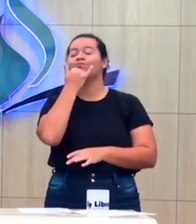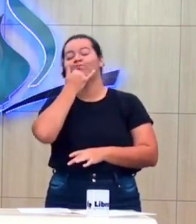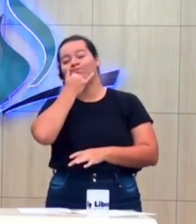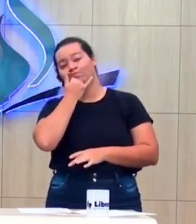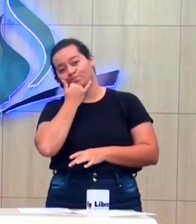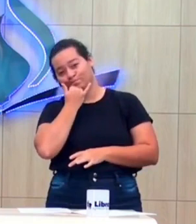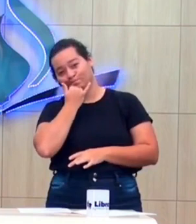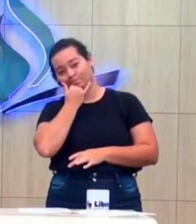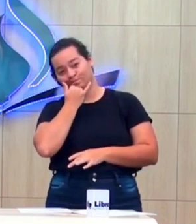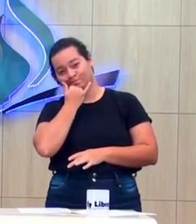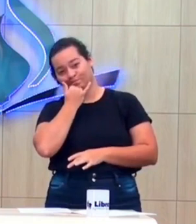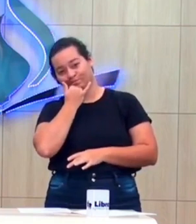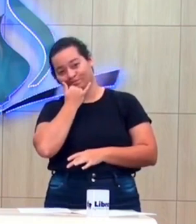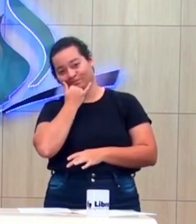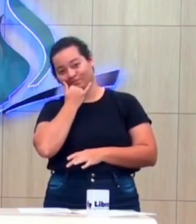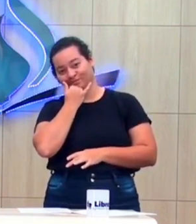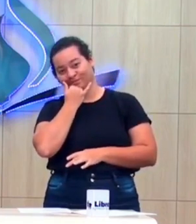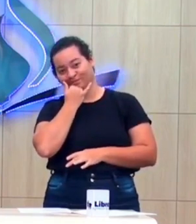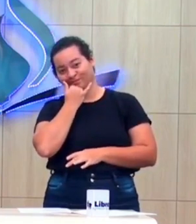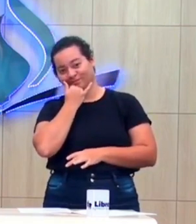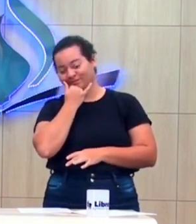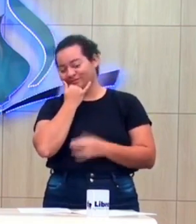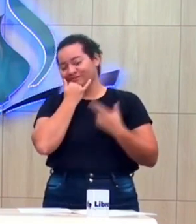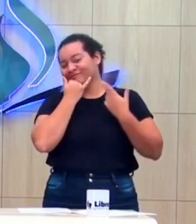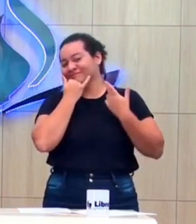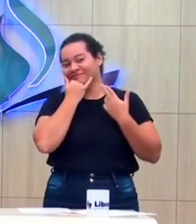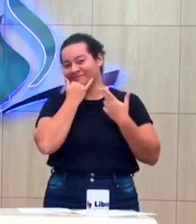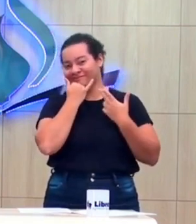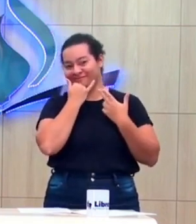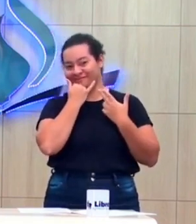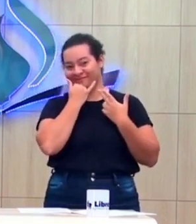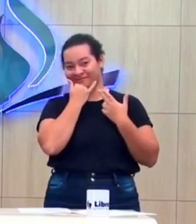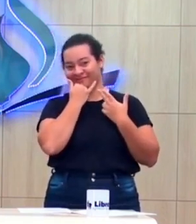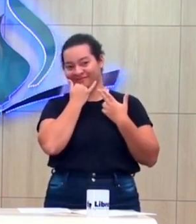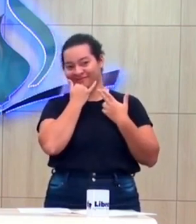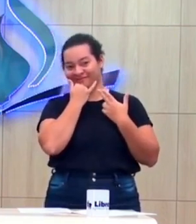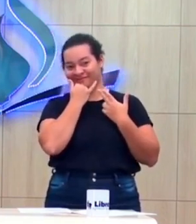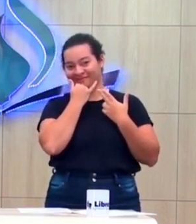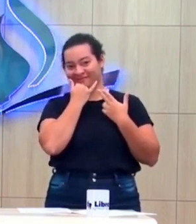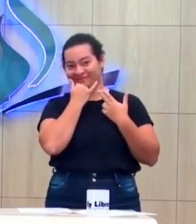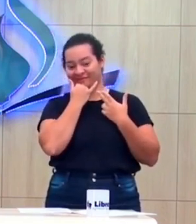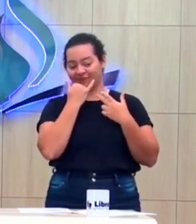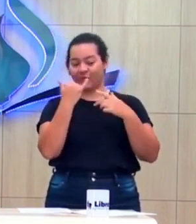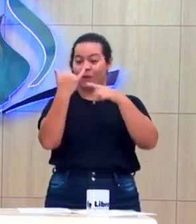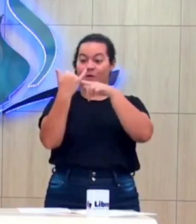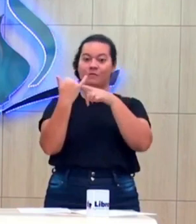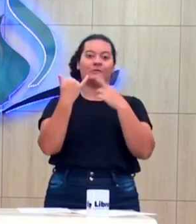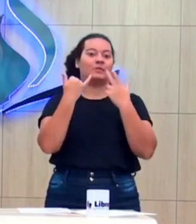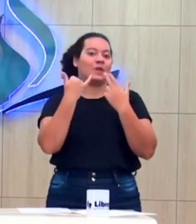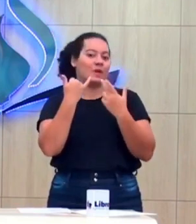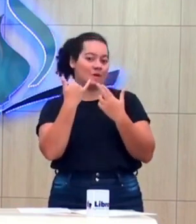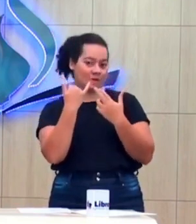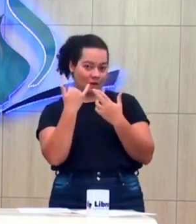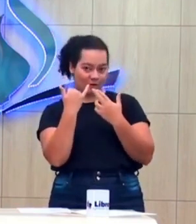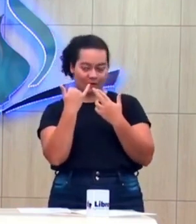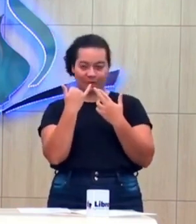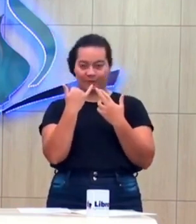perdão. Mas vocês viram que é o mesmo sinal? É a mesma configuração de